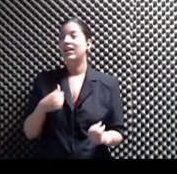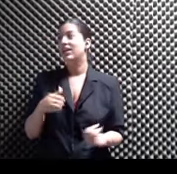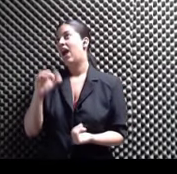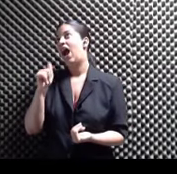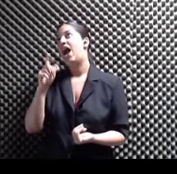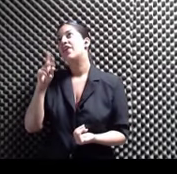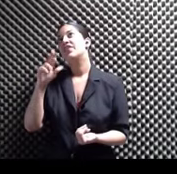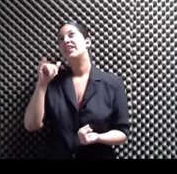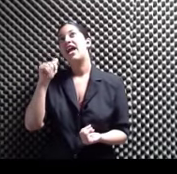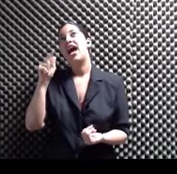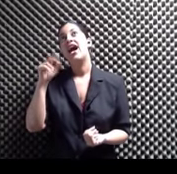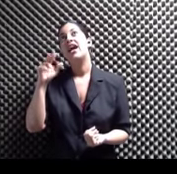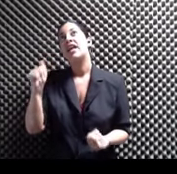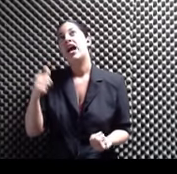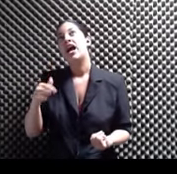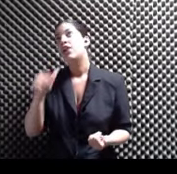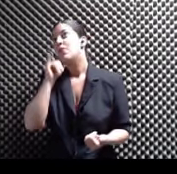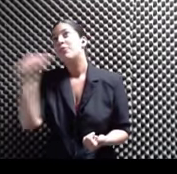el teléfono, ella está más molesta todavía.